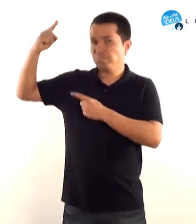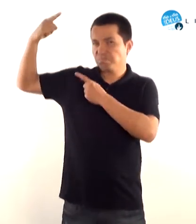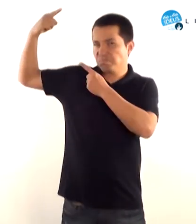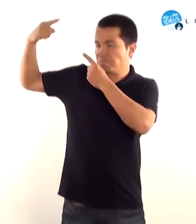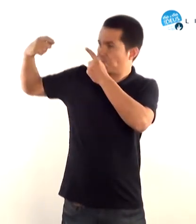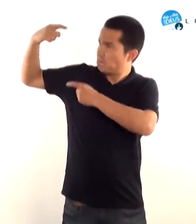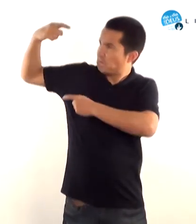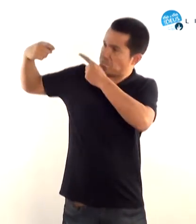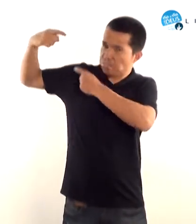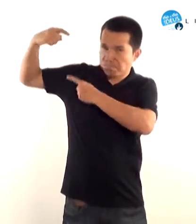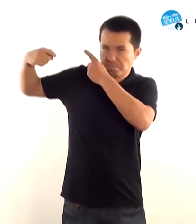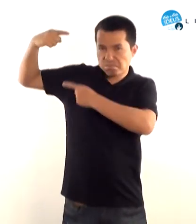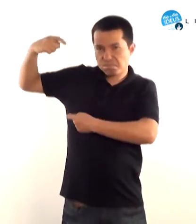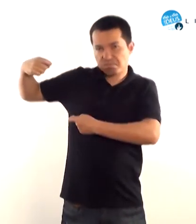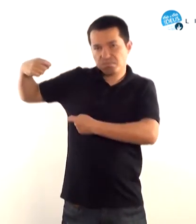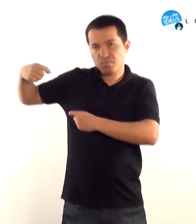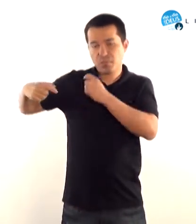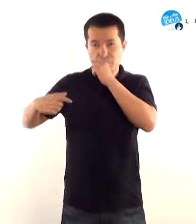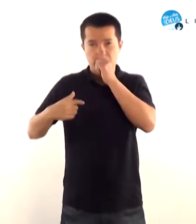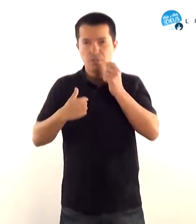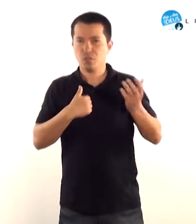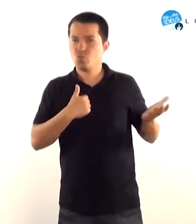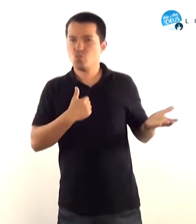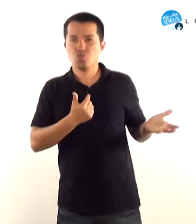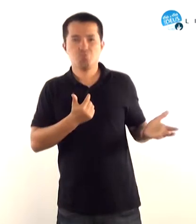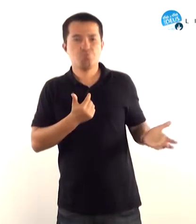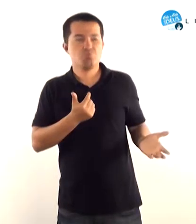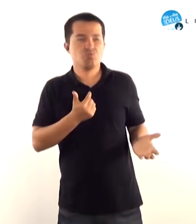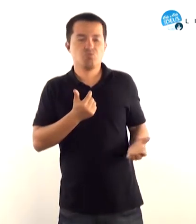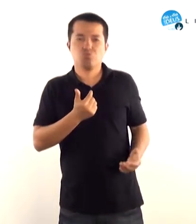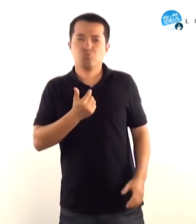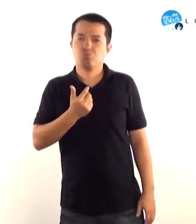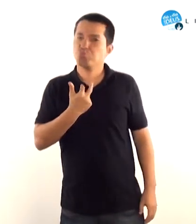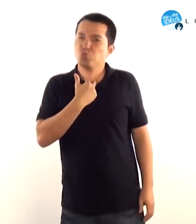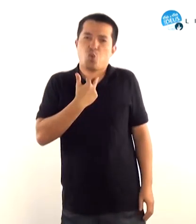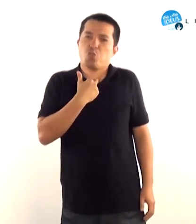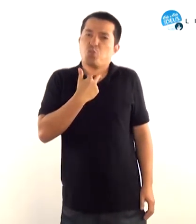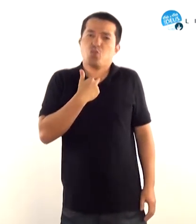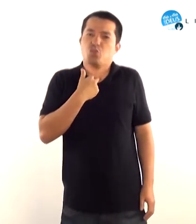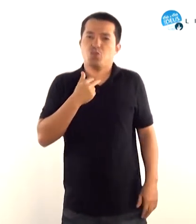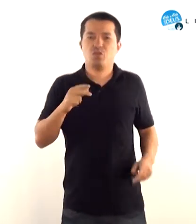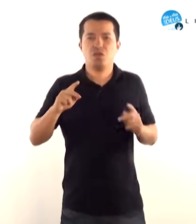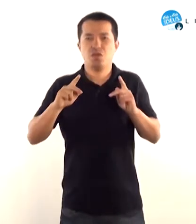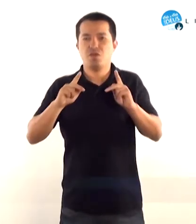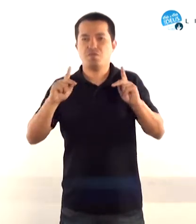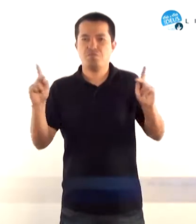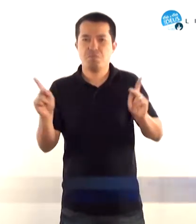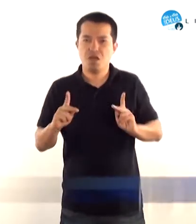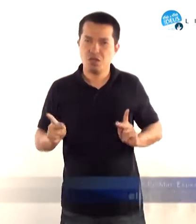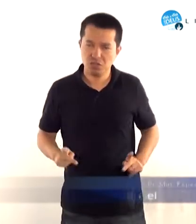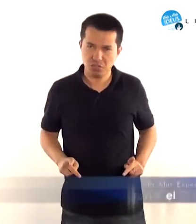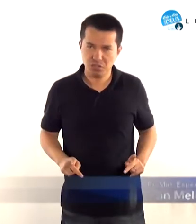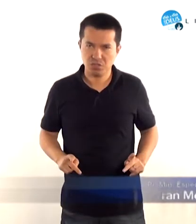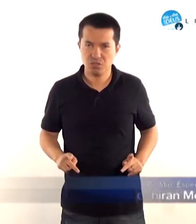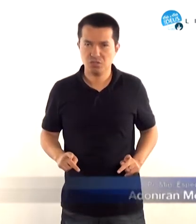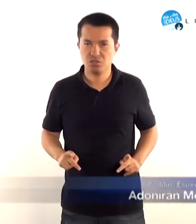com Deus. Não tem jeito de eu viver paz com Deus se eu